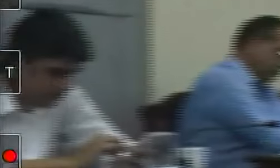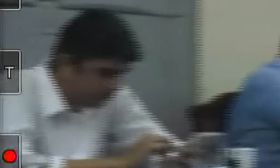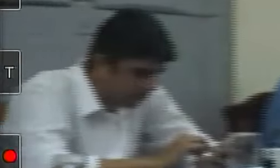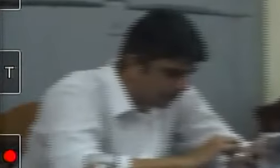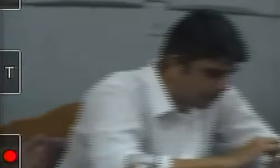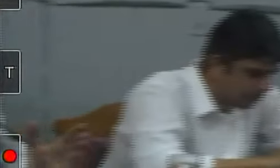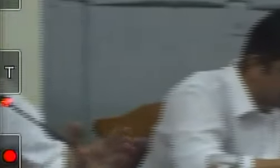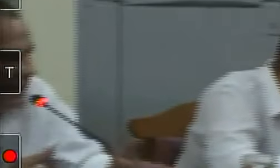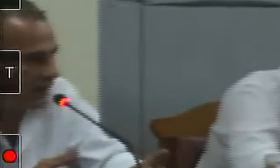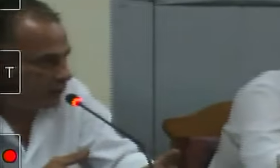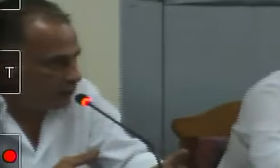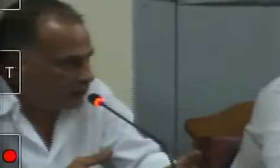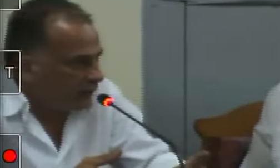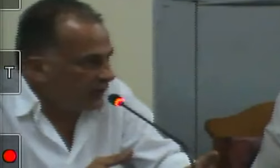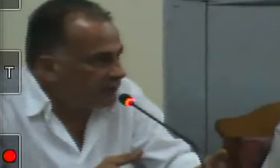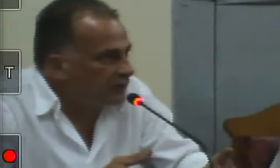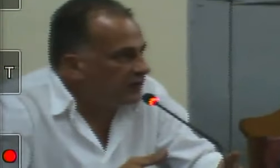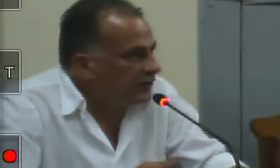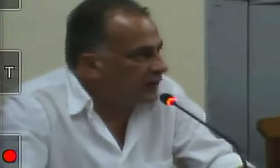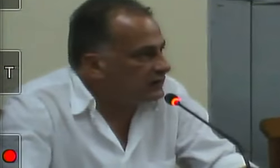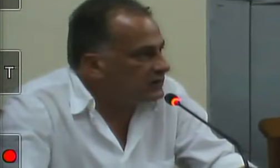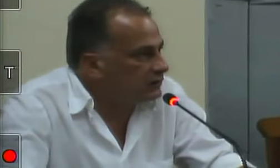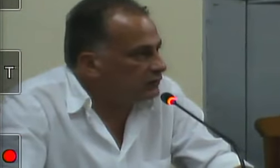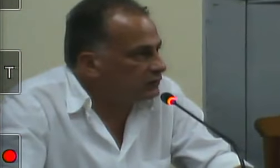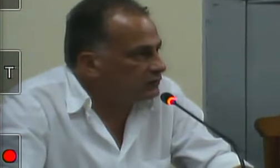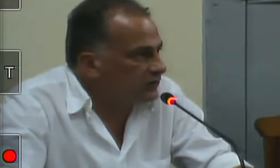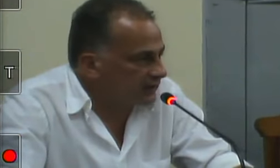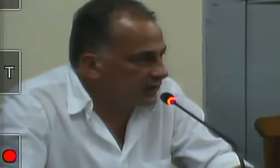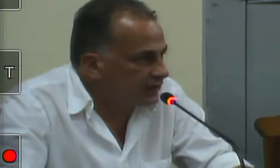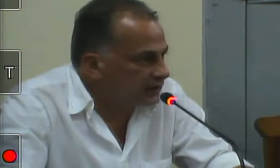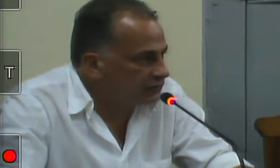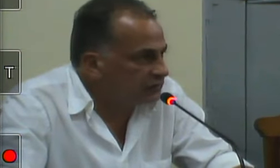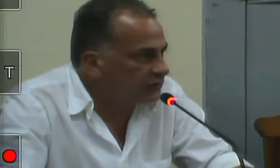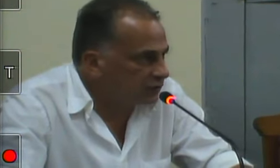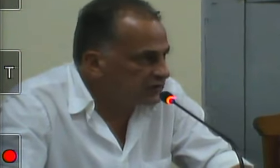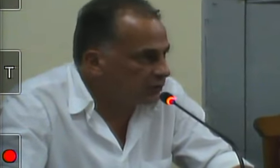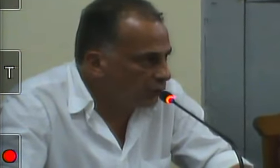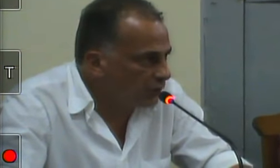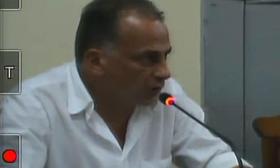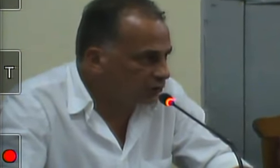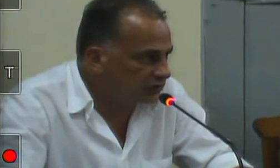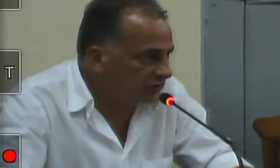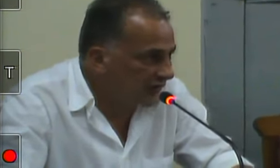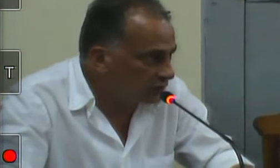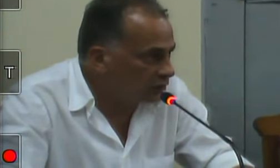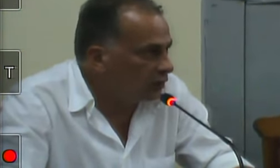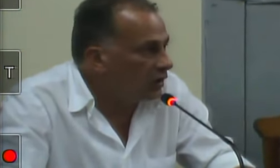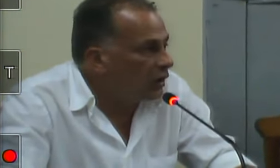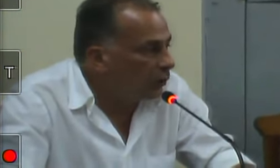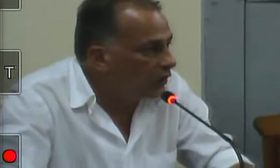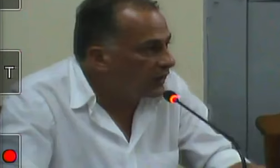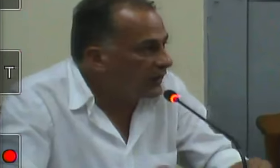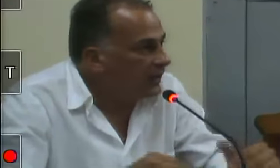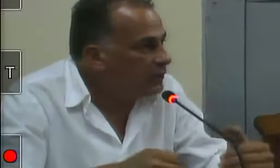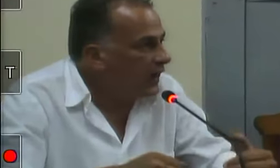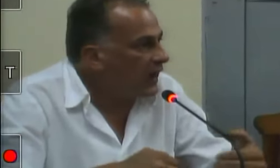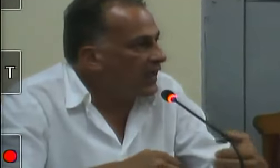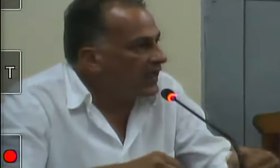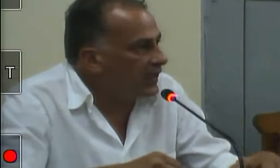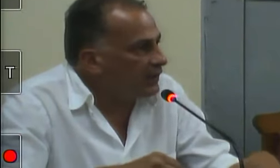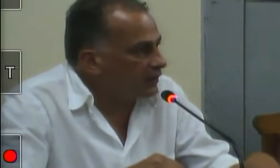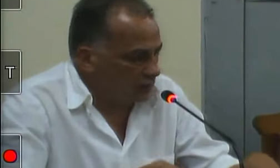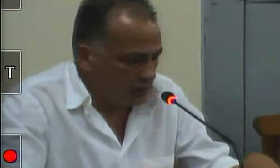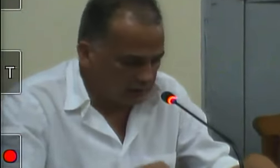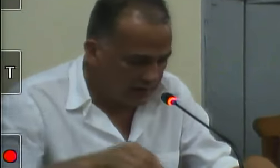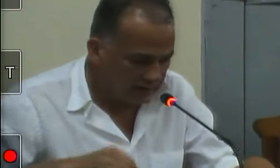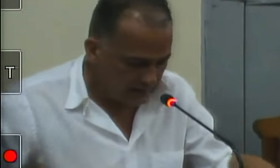possibilidade pela via Secretaria de Segurança Pública do Estado? Porque em Macaé,